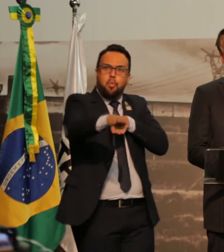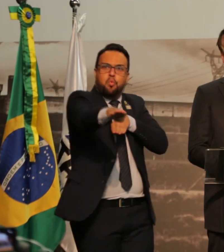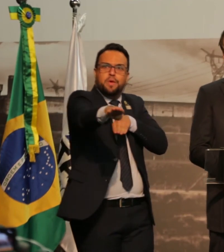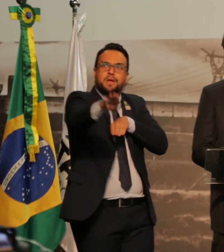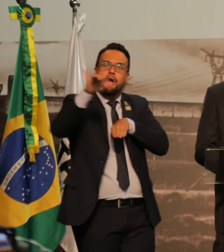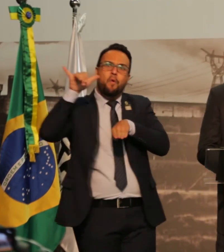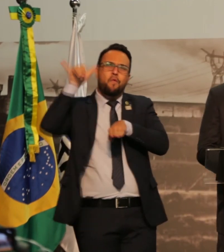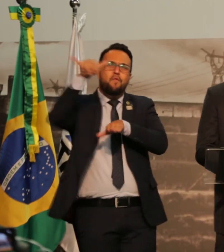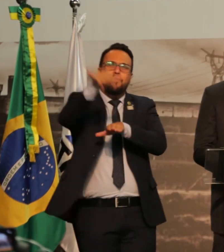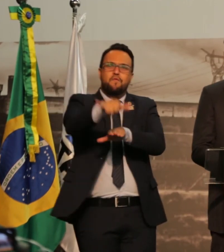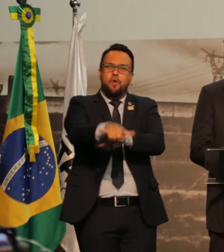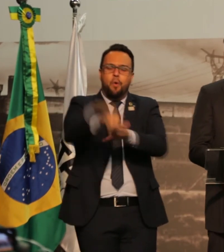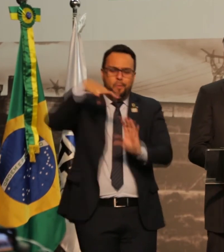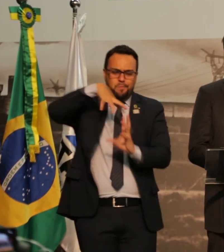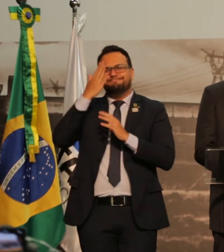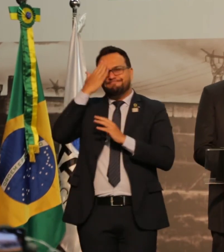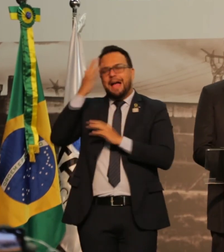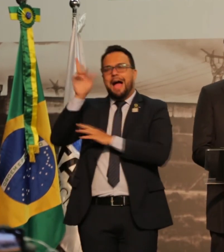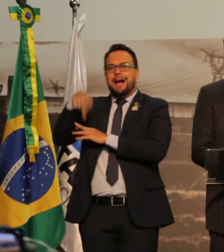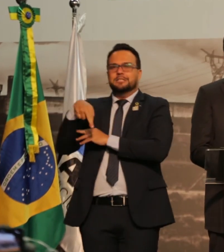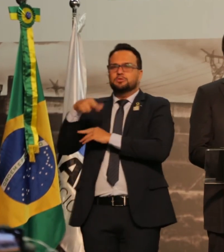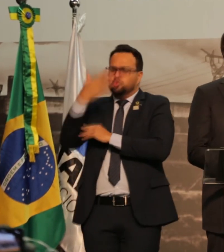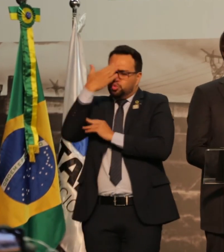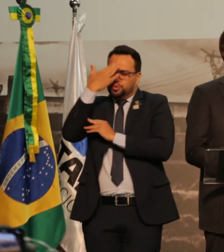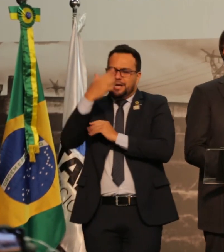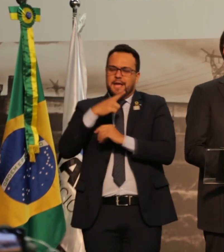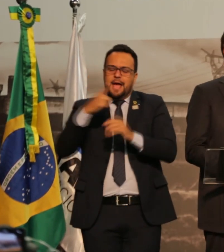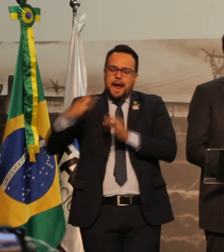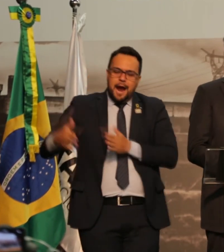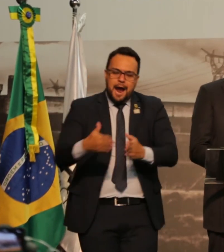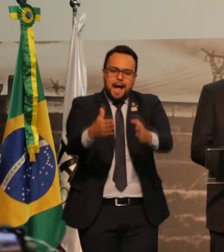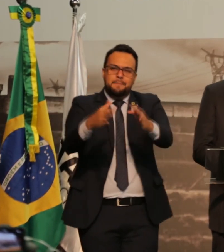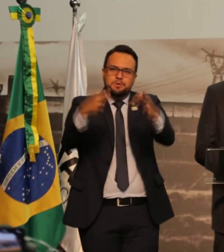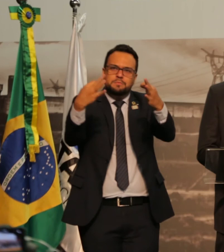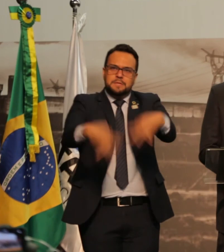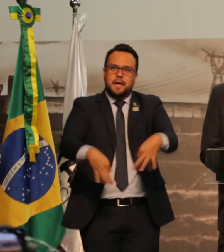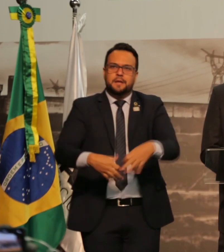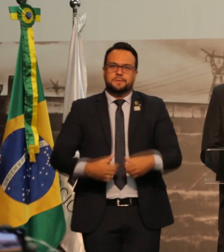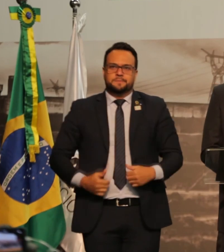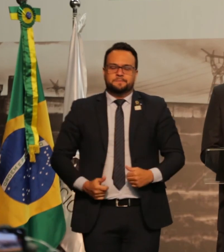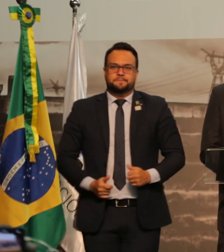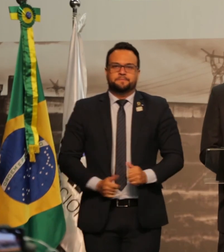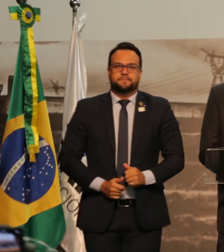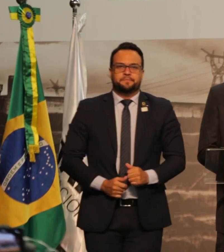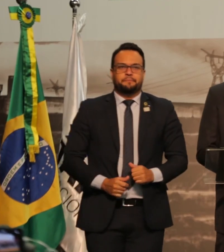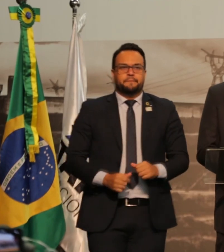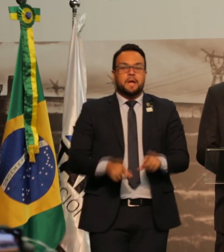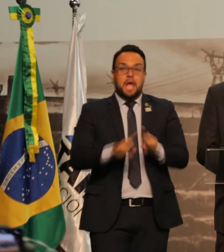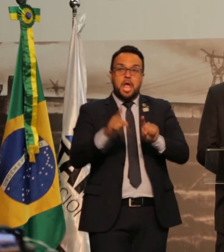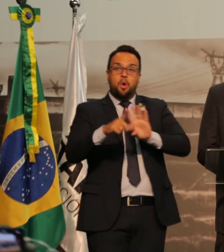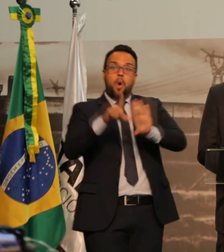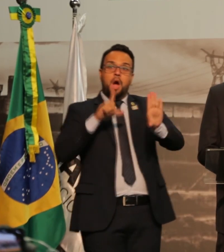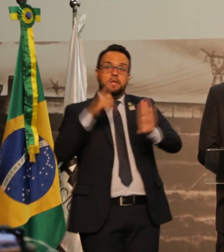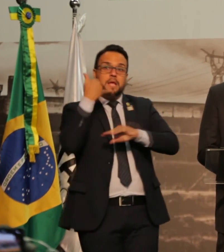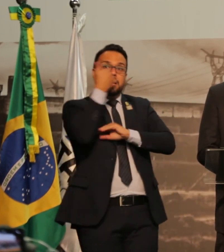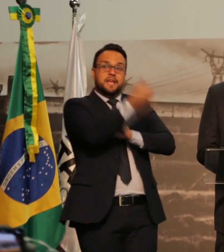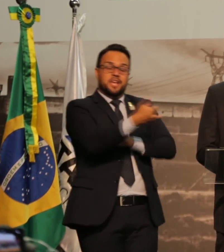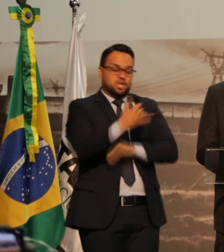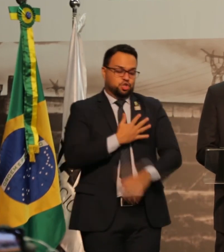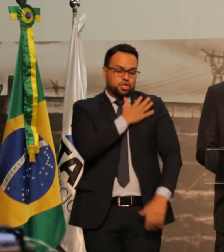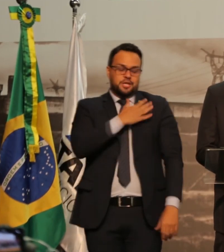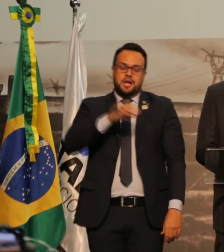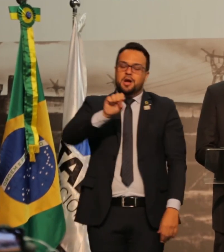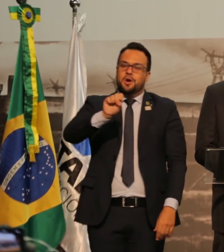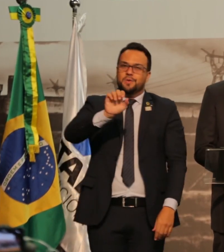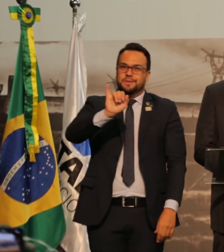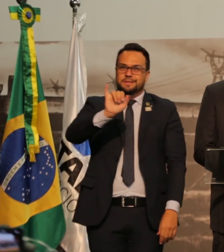do mundo todo para cá. Ao general Silvio Luna, liguei para ele há poucos dias